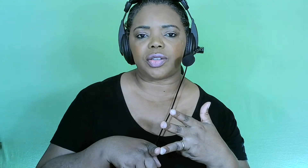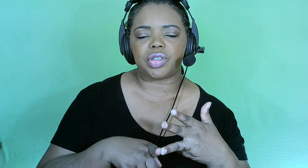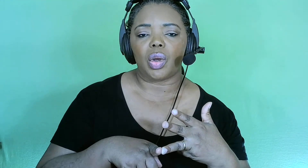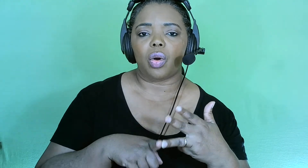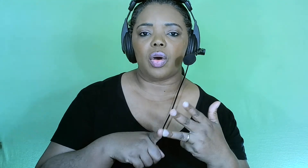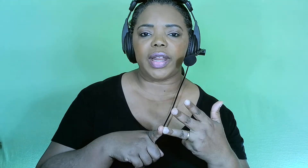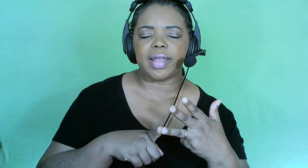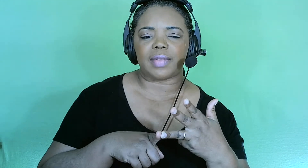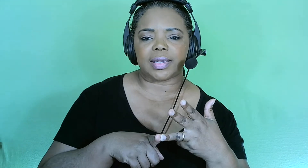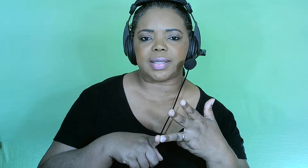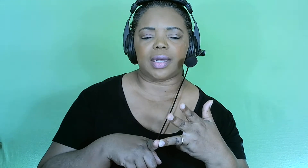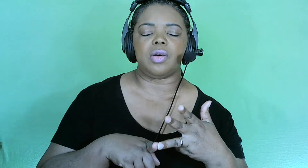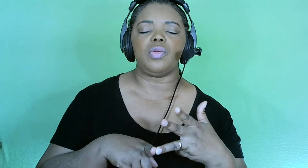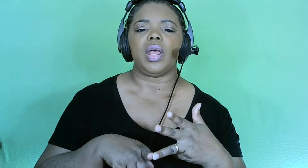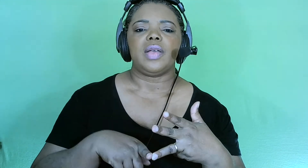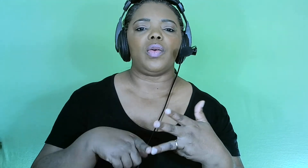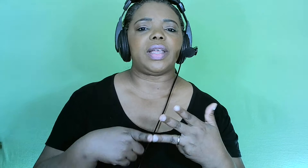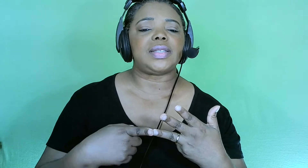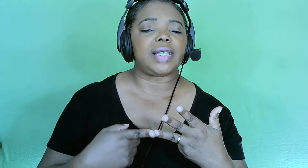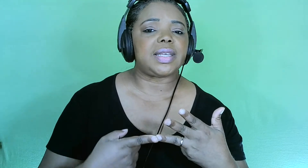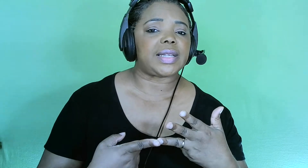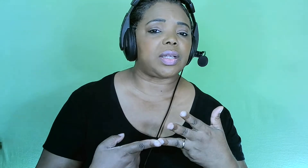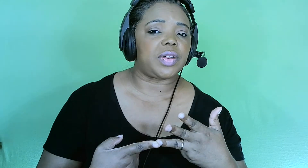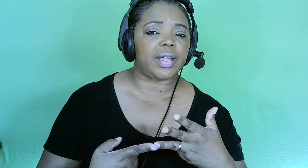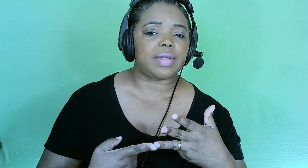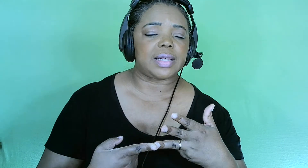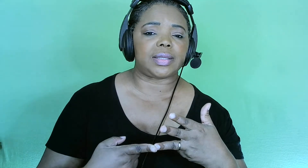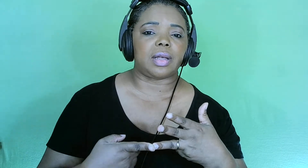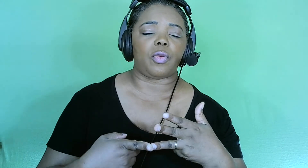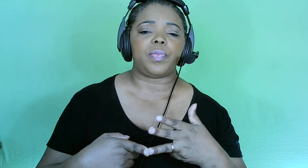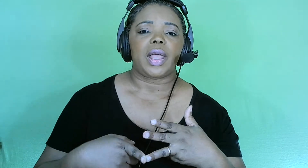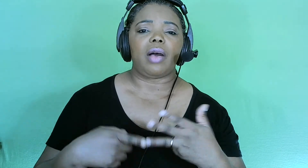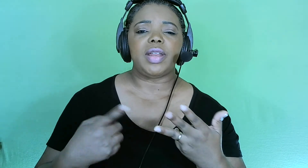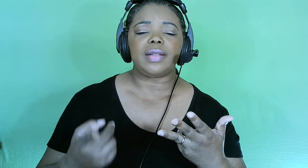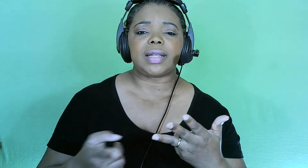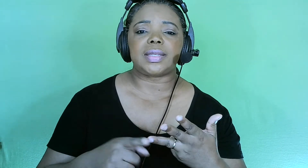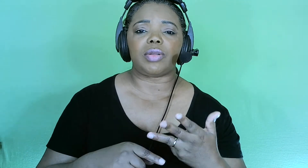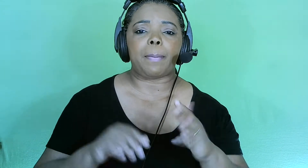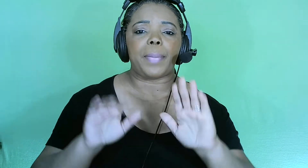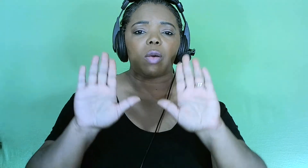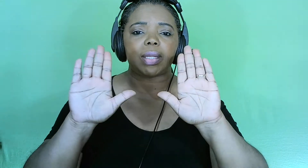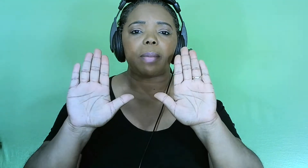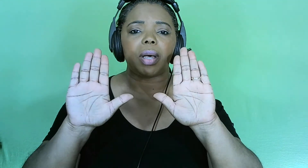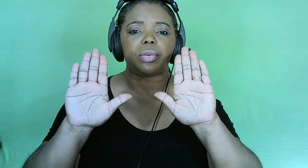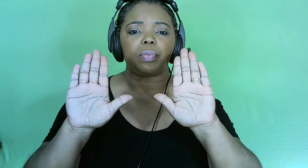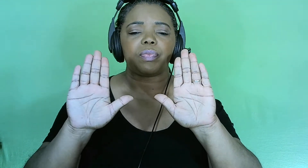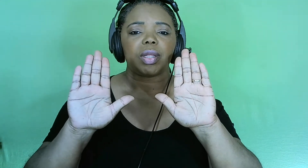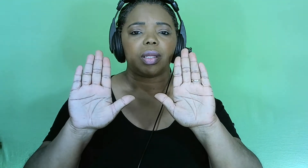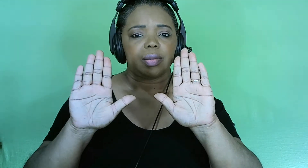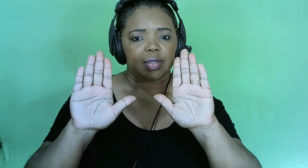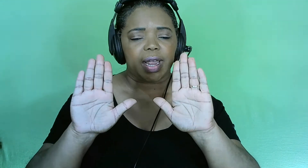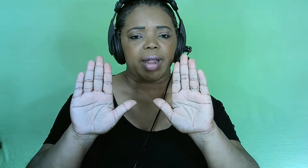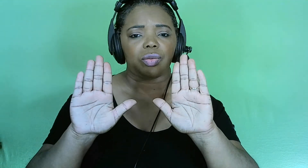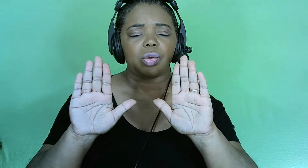direcionalidade. Orientação, o que seria essa orientação? A orientação da palma da mão, certo?